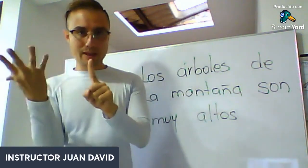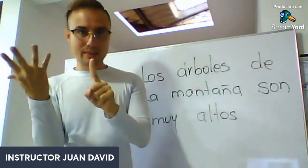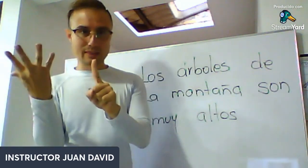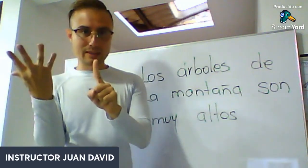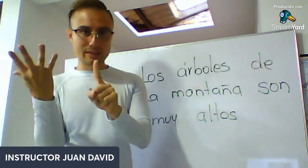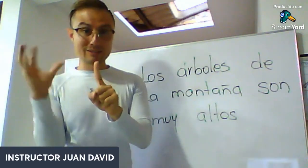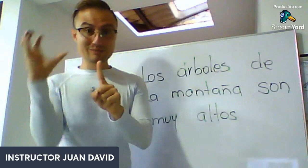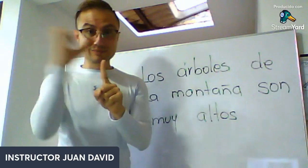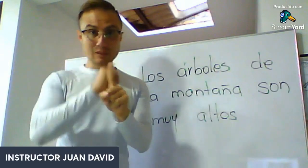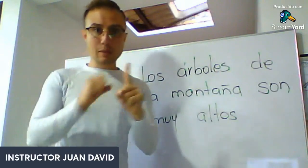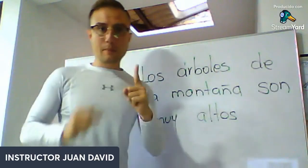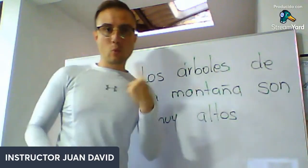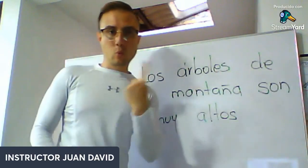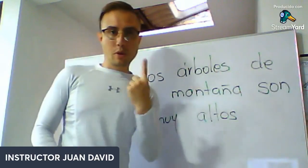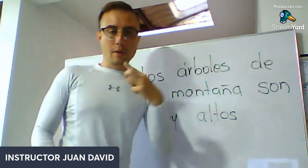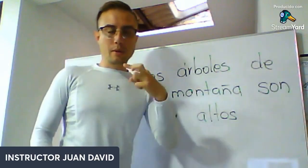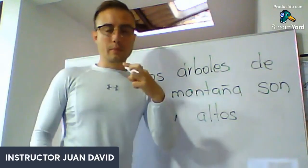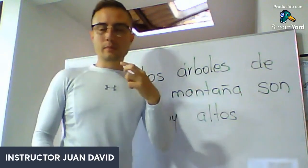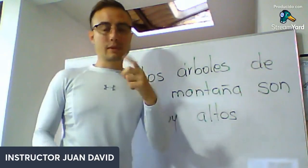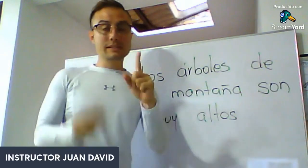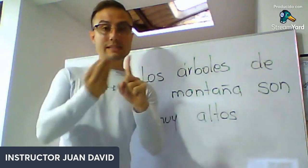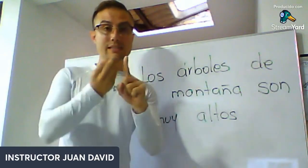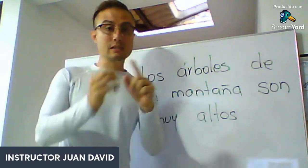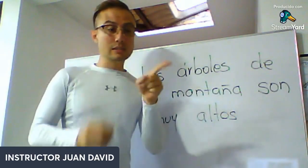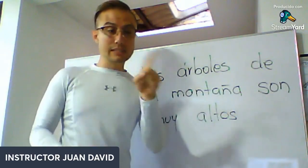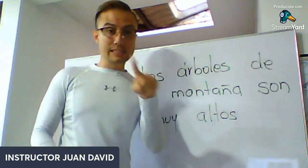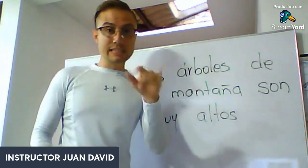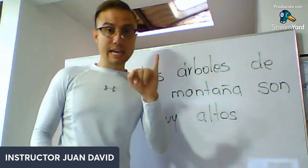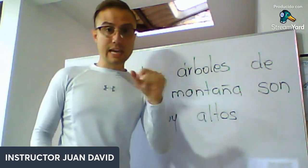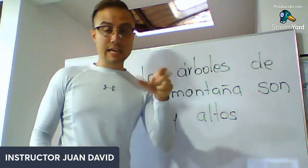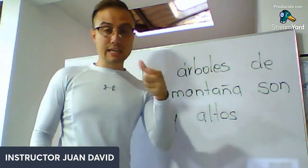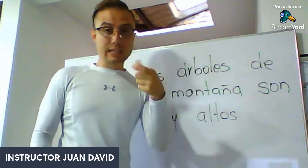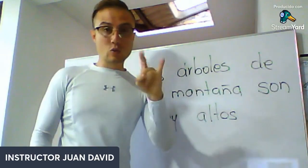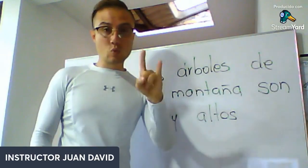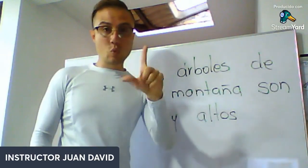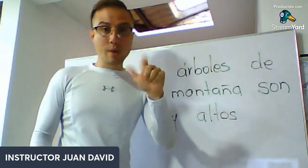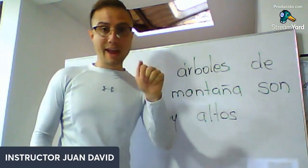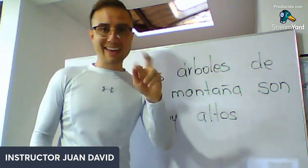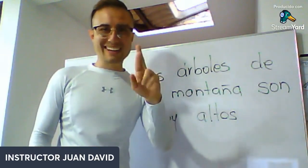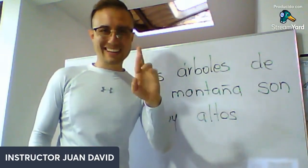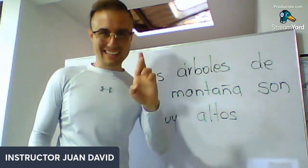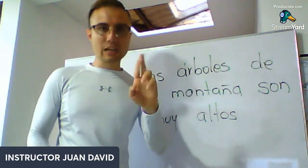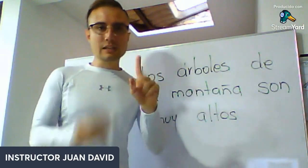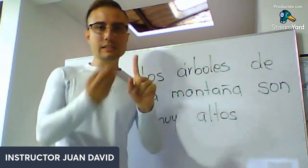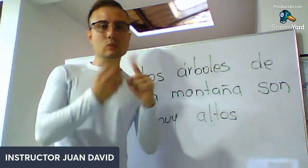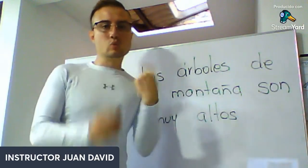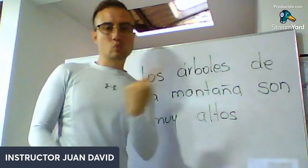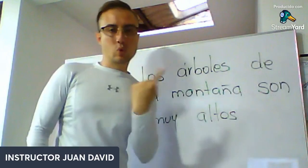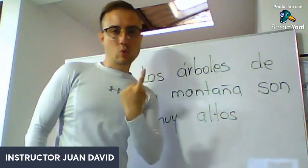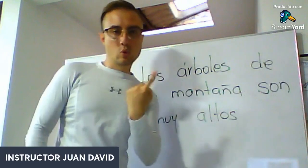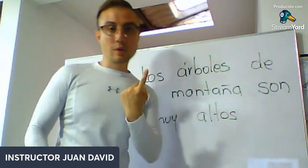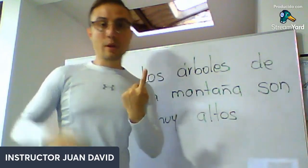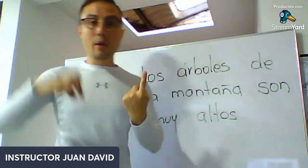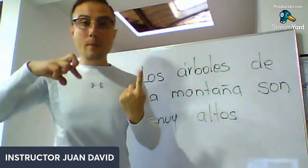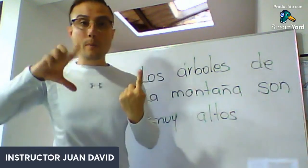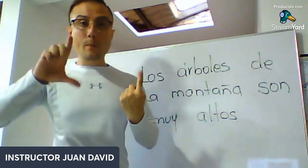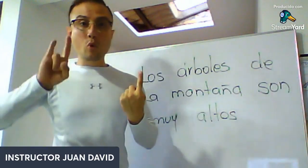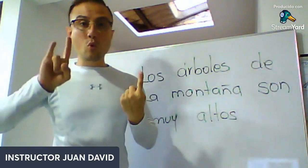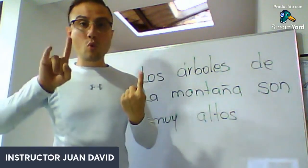es diferente a la seña que en plural siento de singular es así y